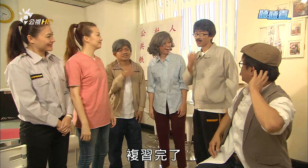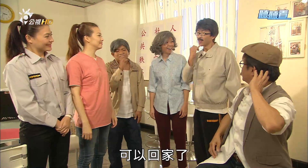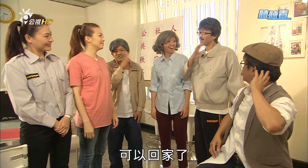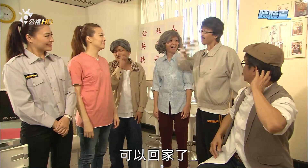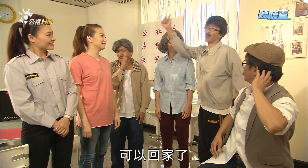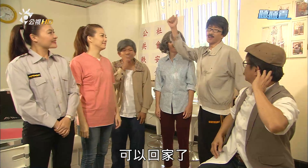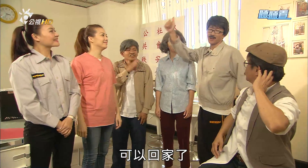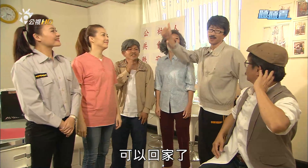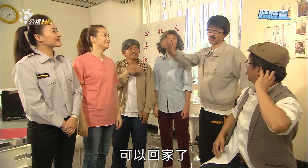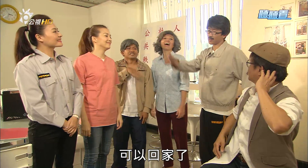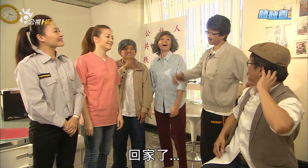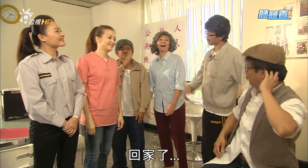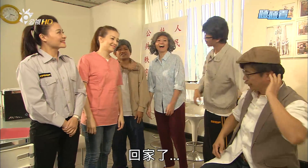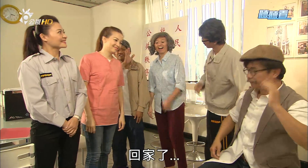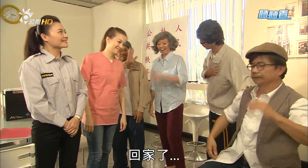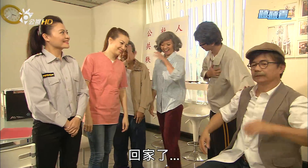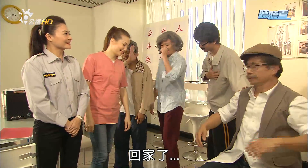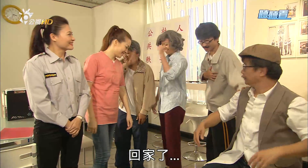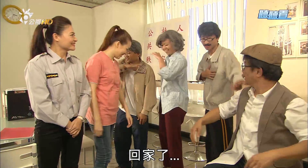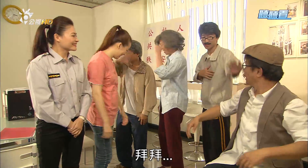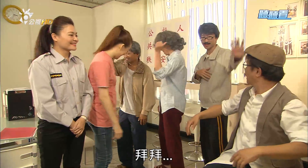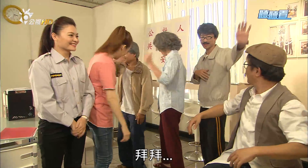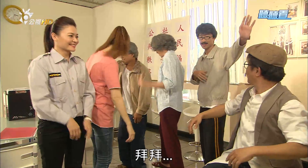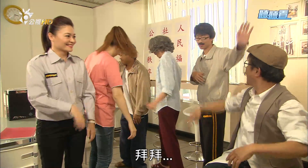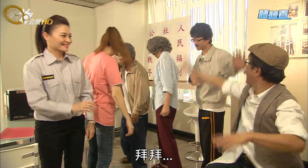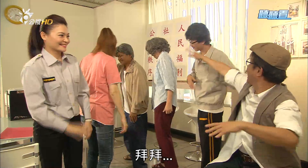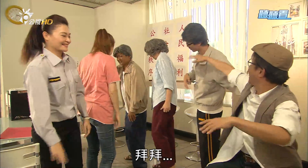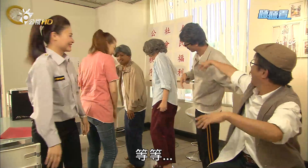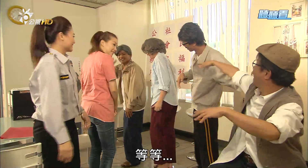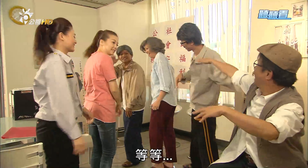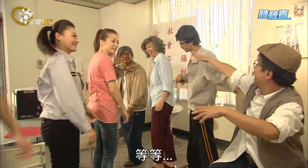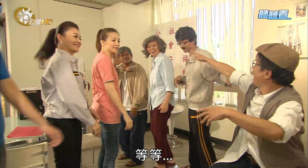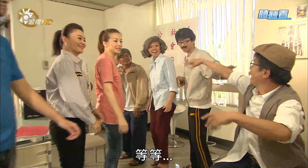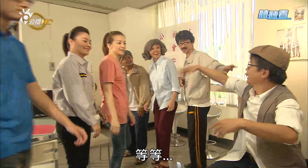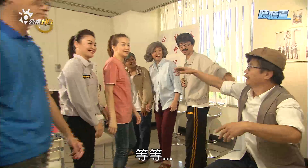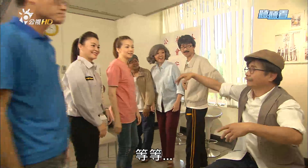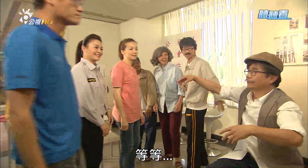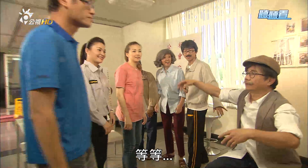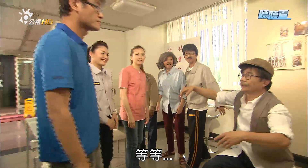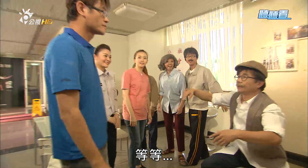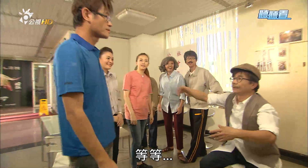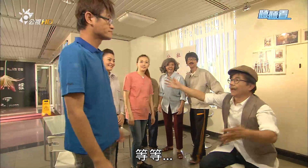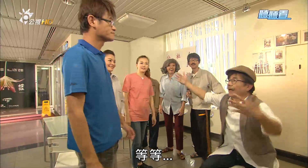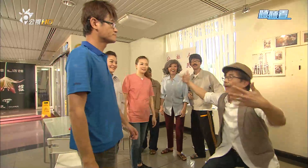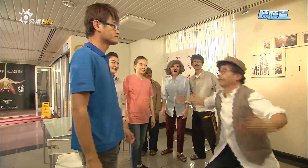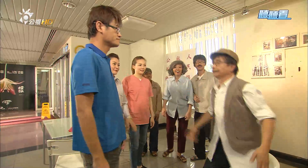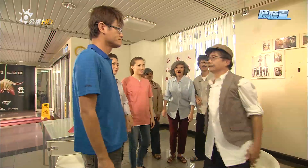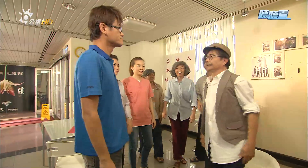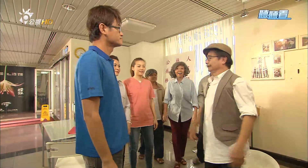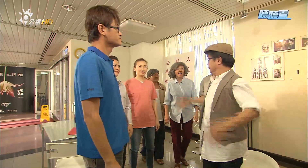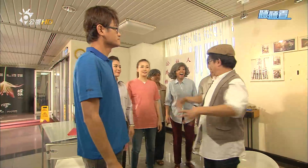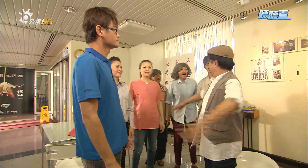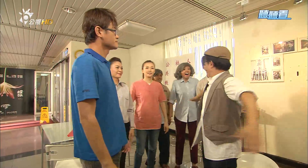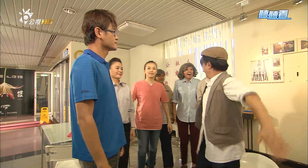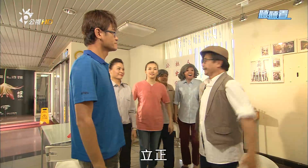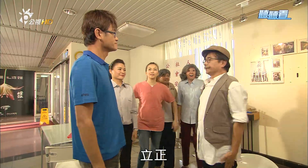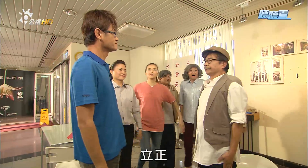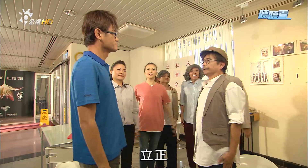可以回家了， 回家 回家了， 回家了， 拜拜拜拜。 哎，等等等等等等，哎，李